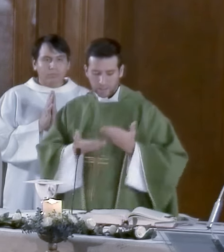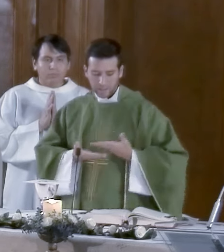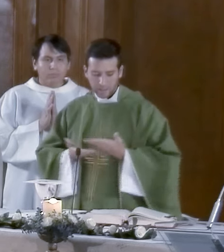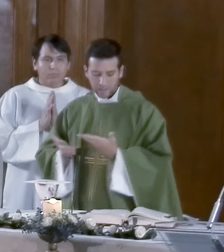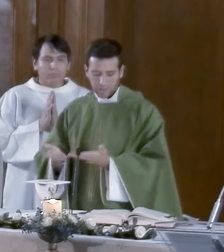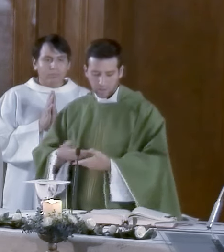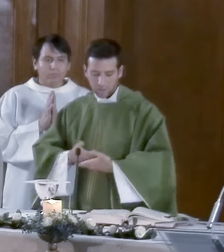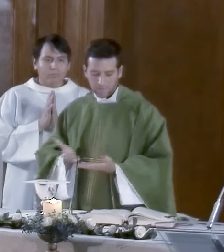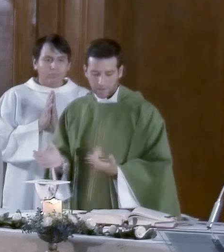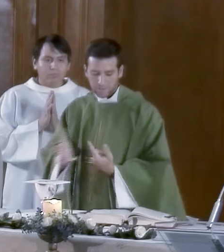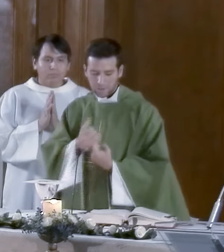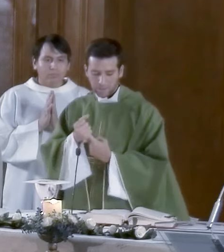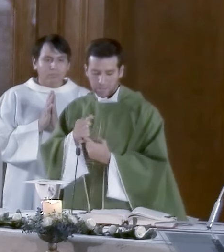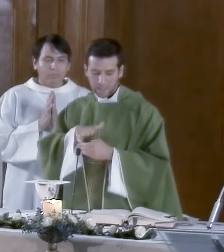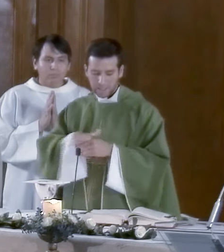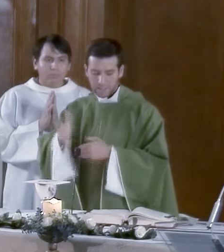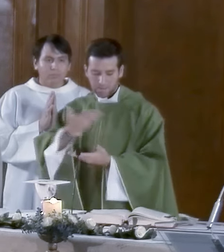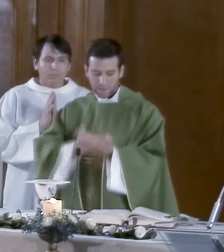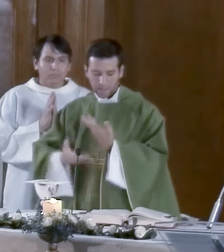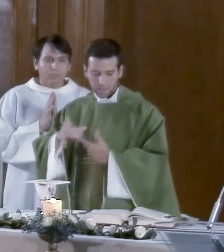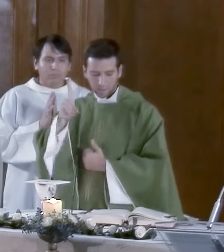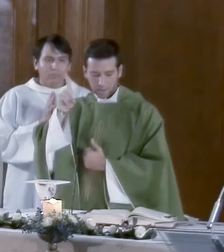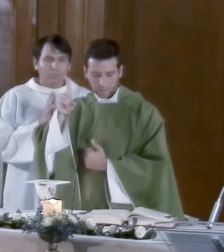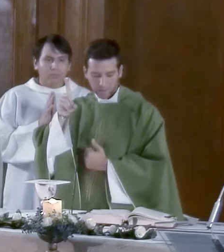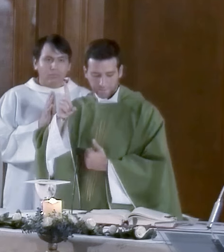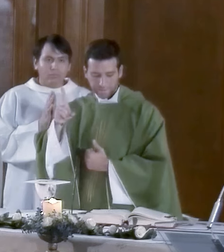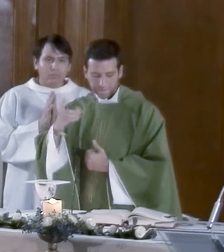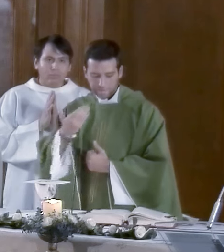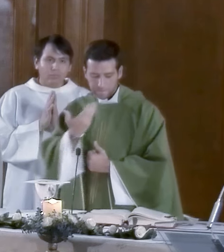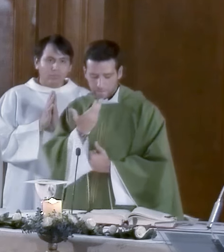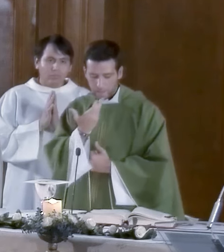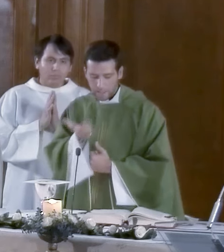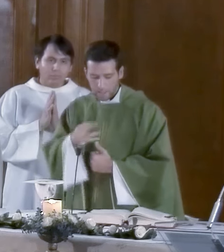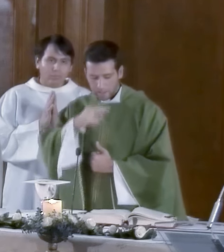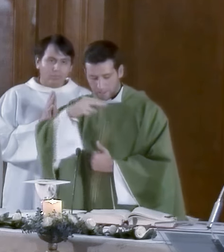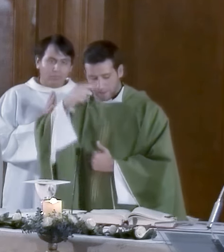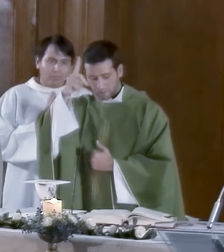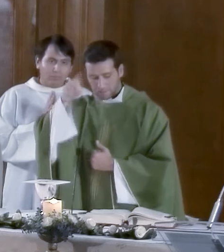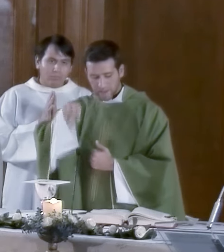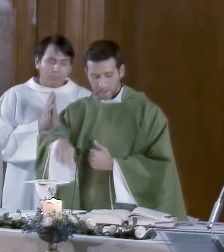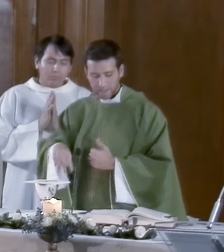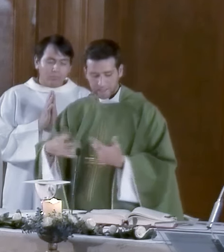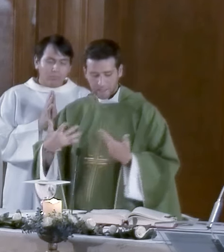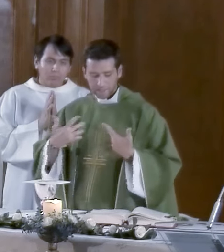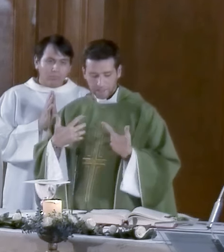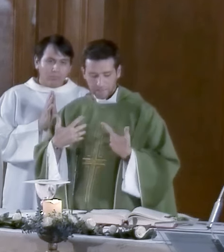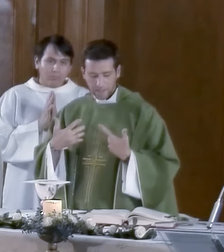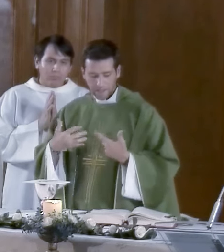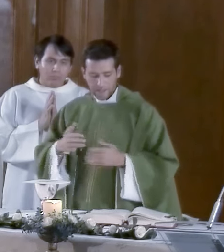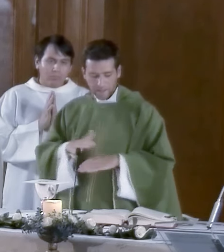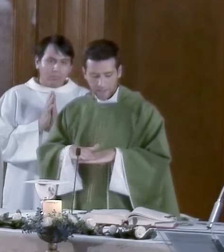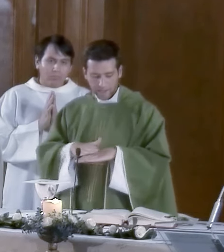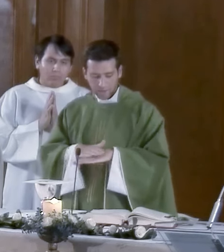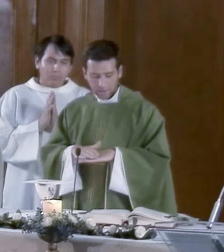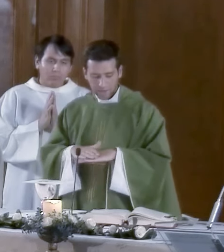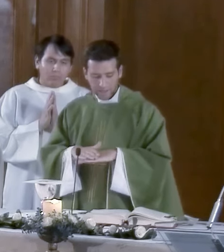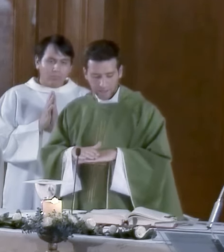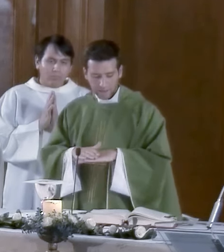cuya intercesión confiamos obtener siempre tu ayuda. Te pedimos, Padre, que esta víctima